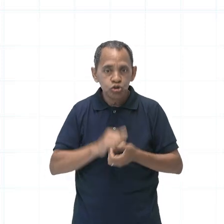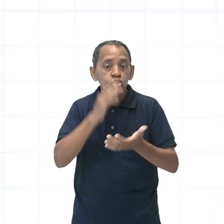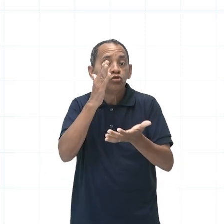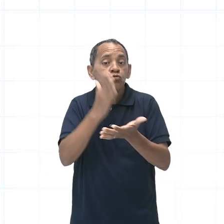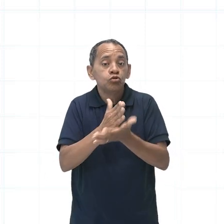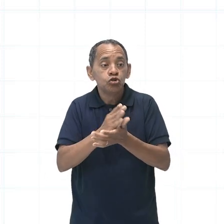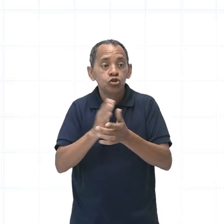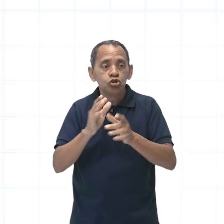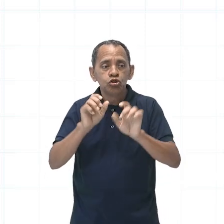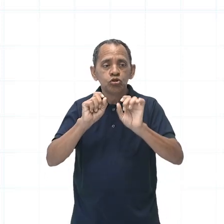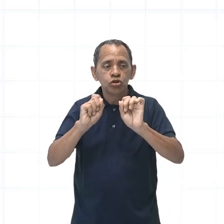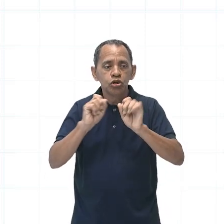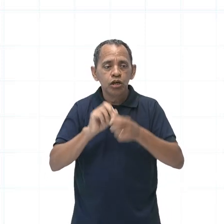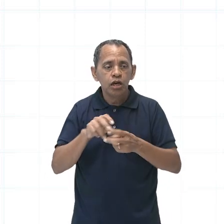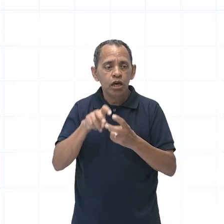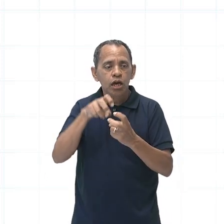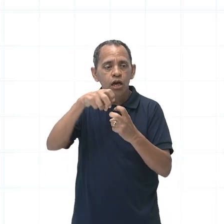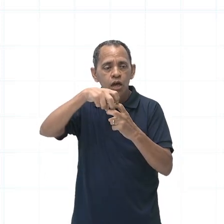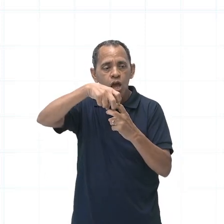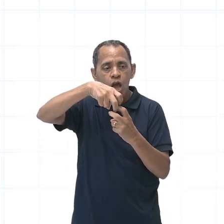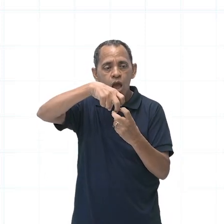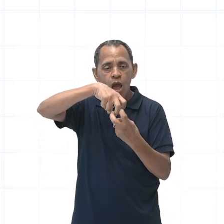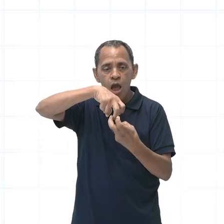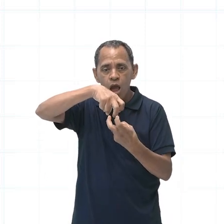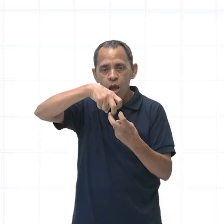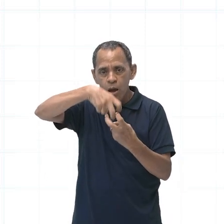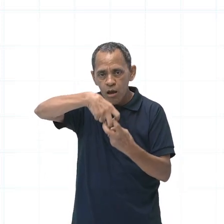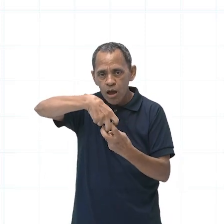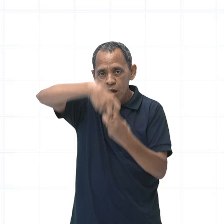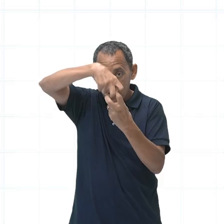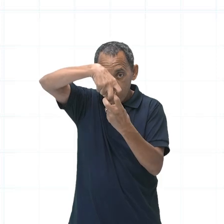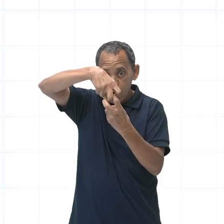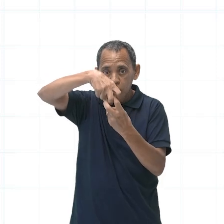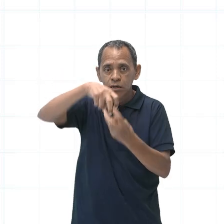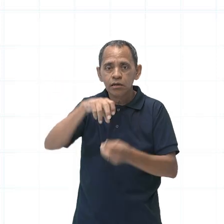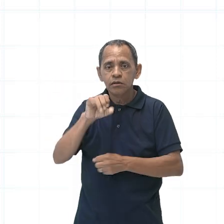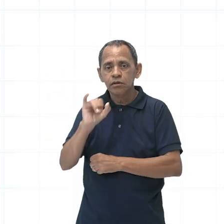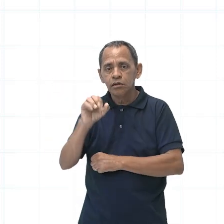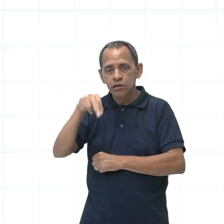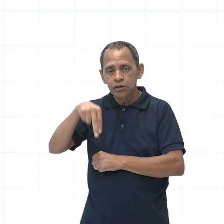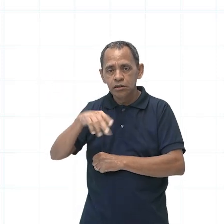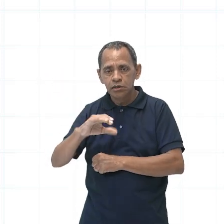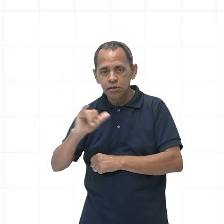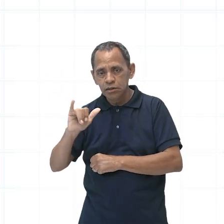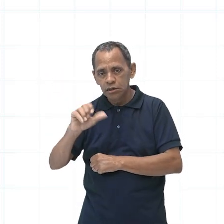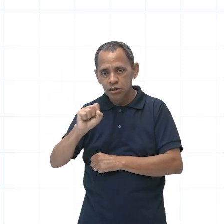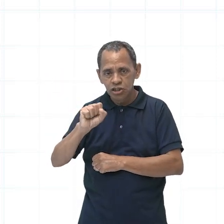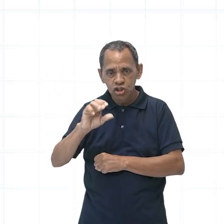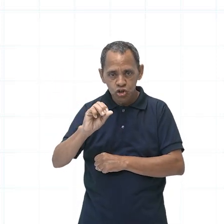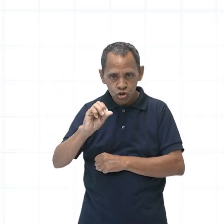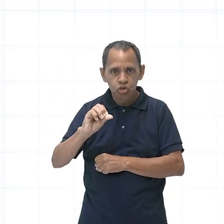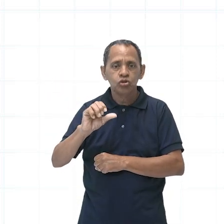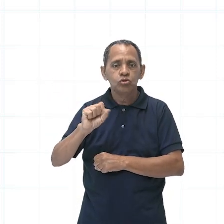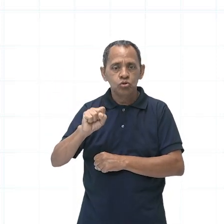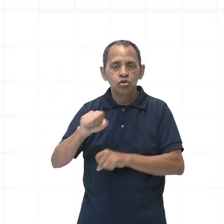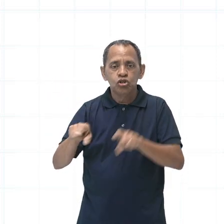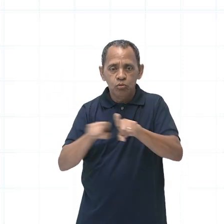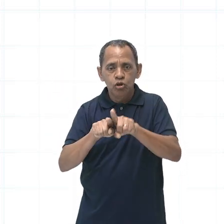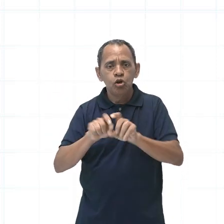os incisos, eles podem aparecer tanto após o parágrafo quanto após os artigos. E eles